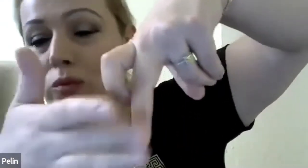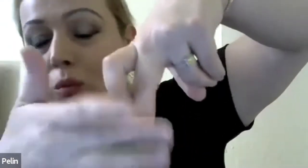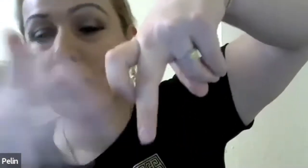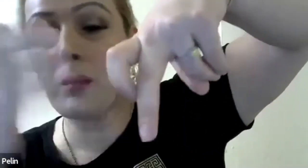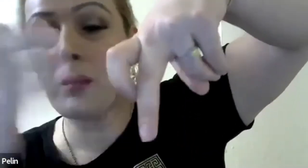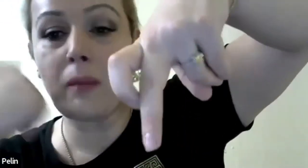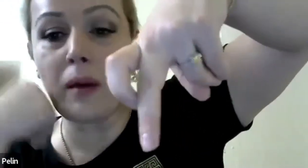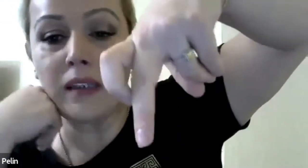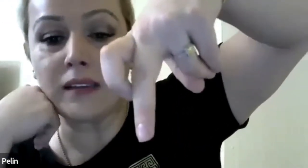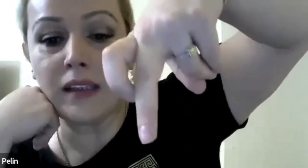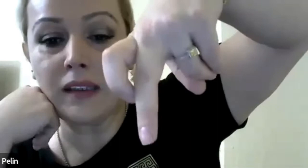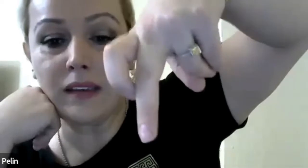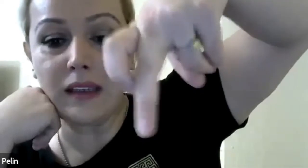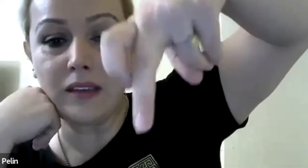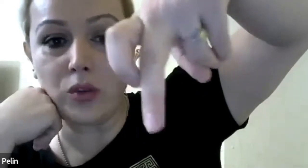orta parmağımın yanına getiriyorum.